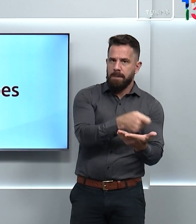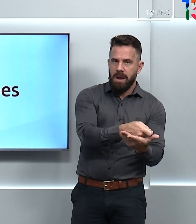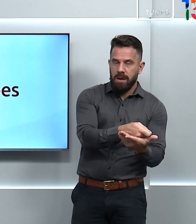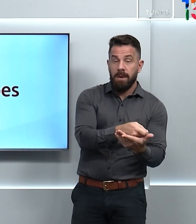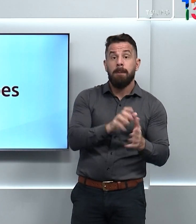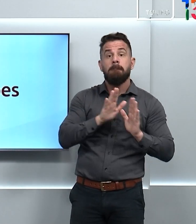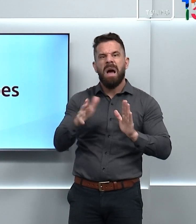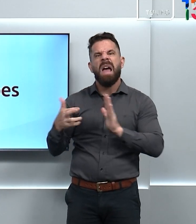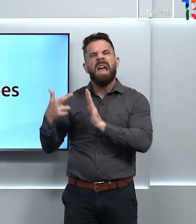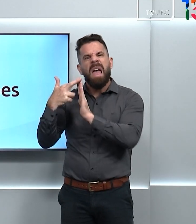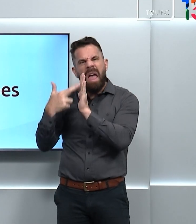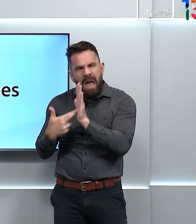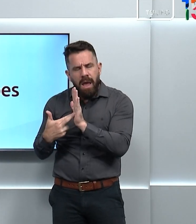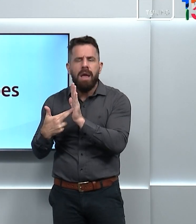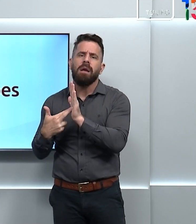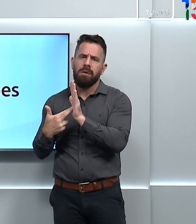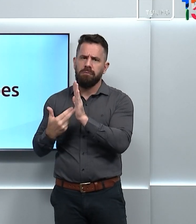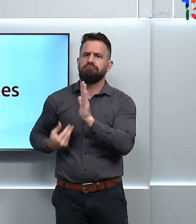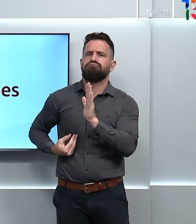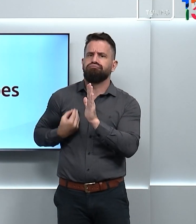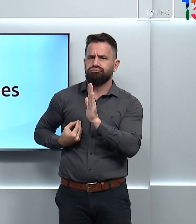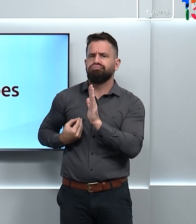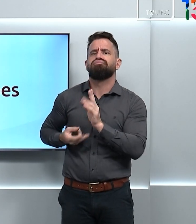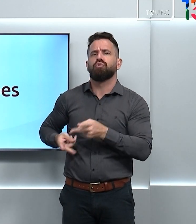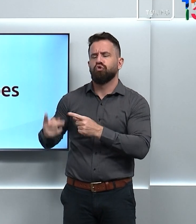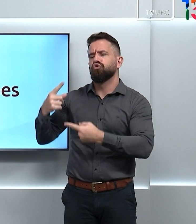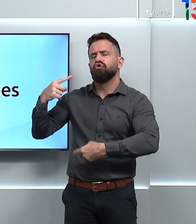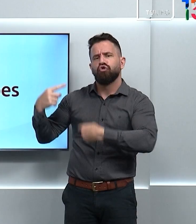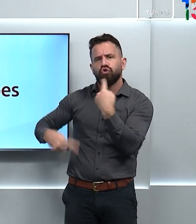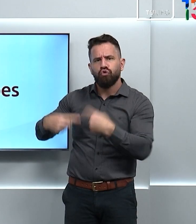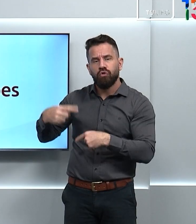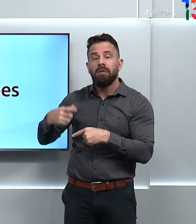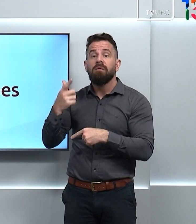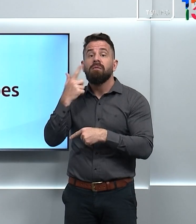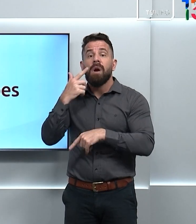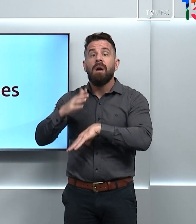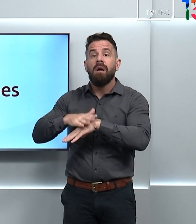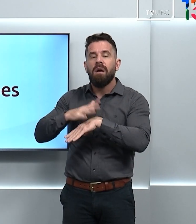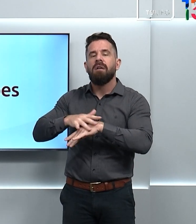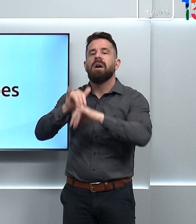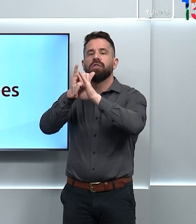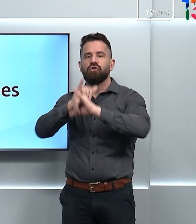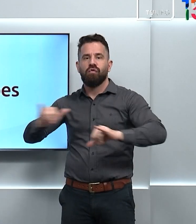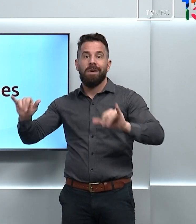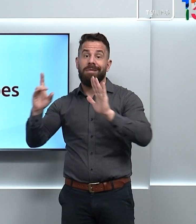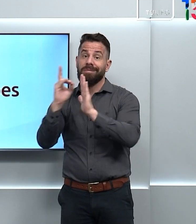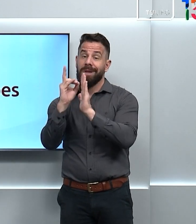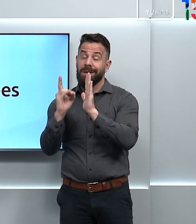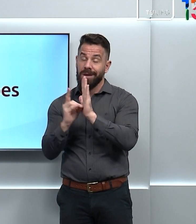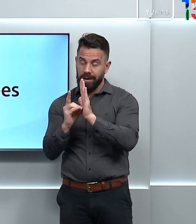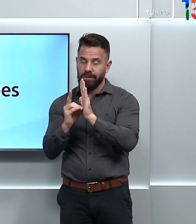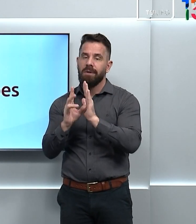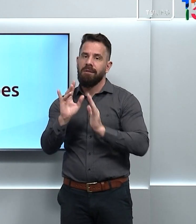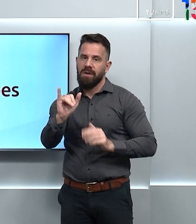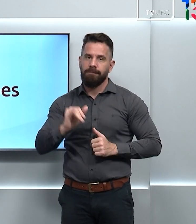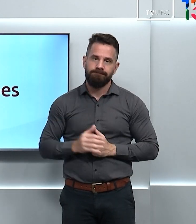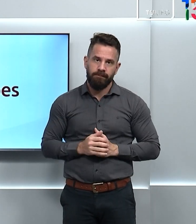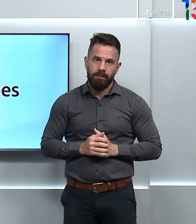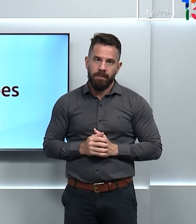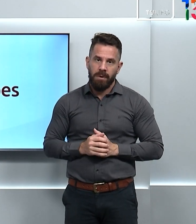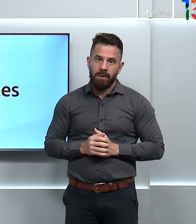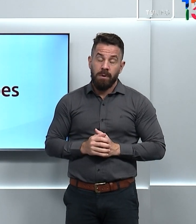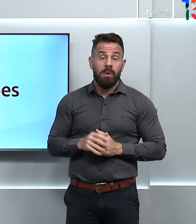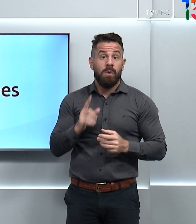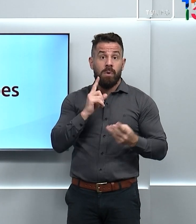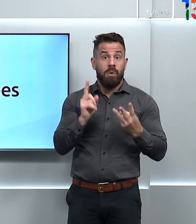novo imposto ainda estão sendo discutidas e serão divulgadas por meio de decretos. Bom, para a gente finalizar, tem